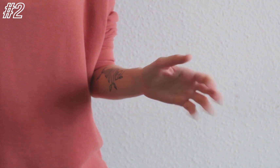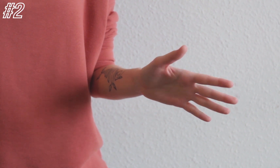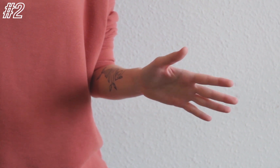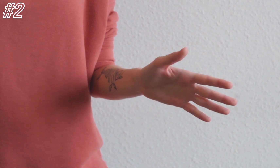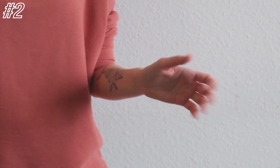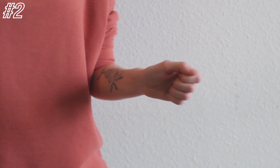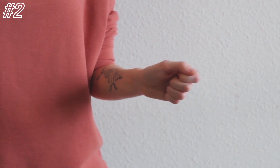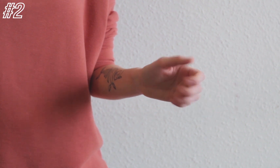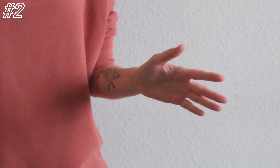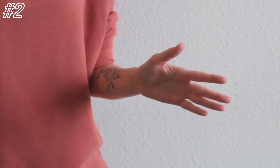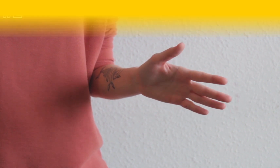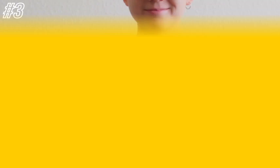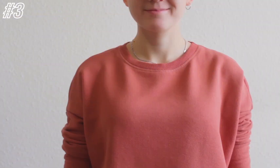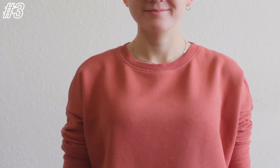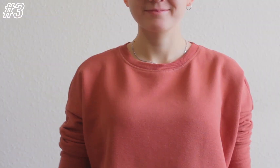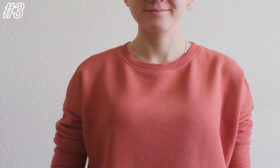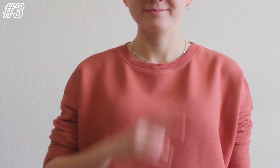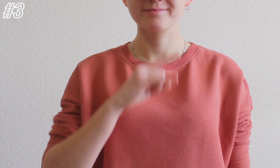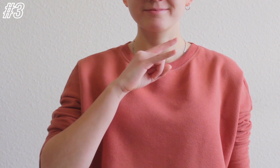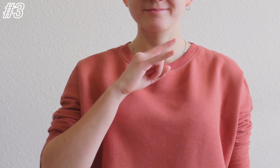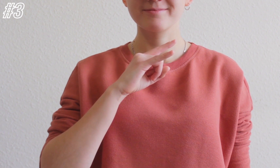ように手を広げて締めましょう。